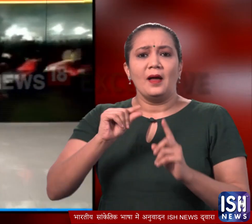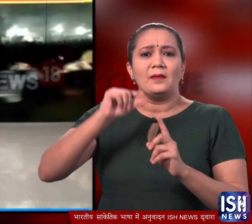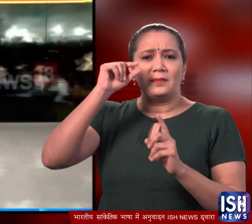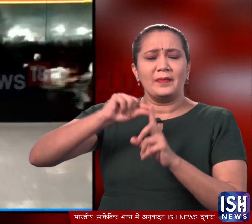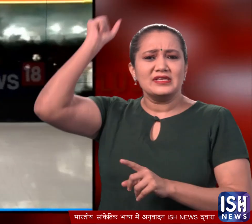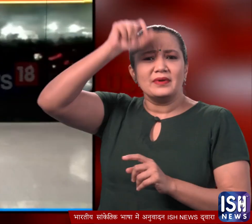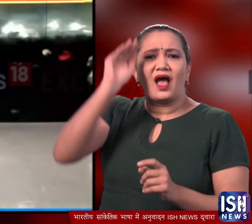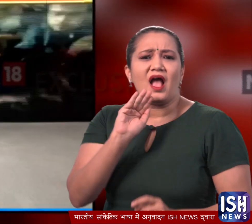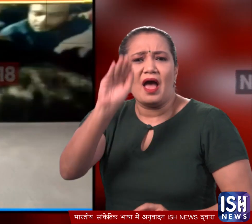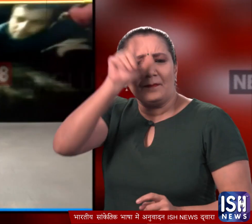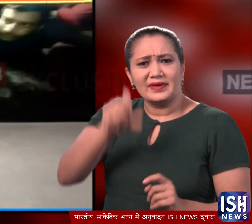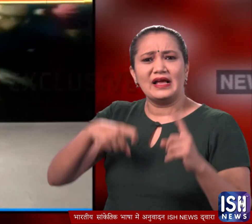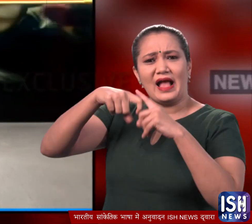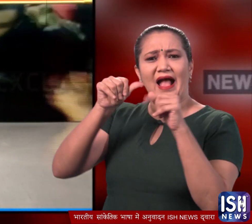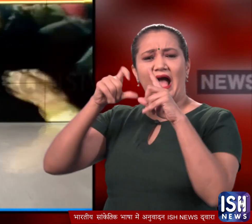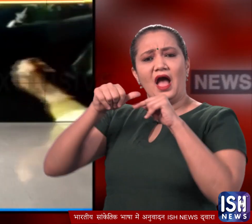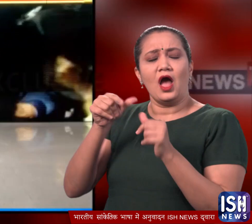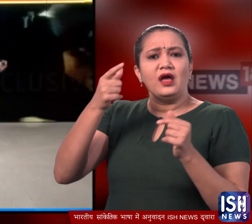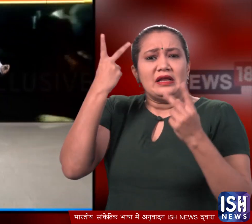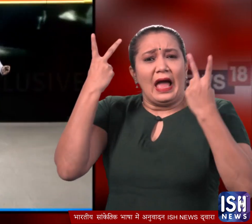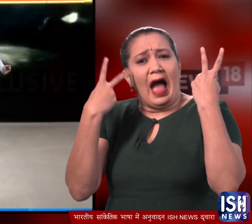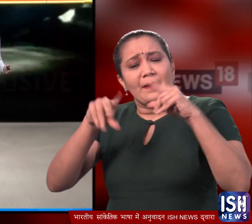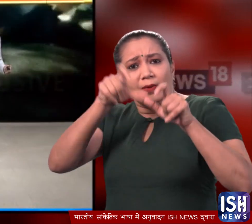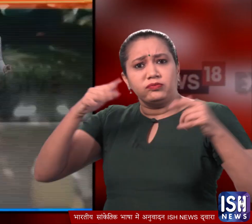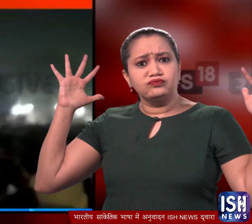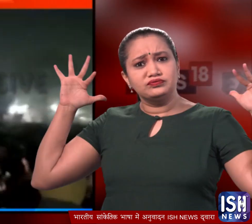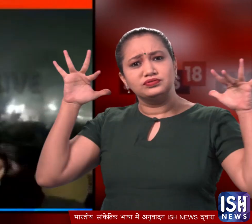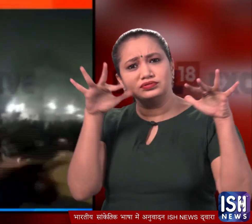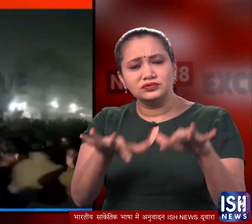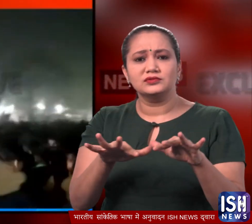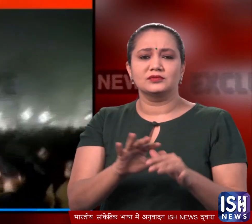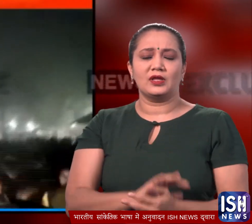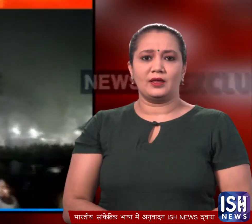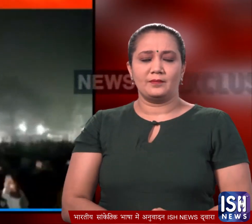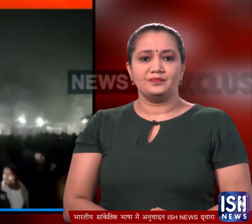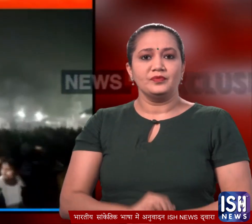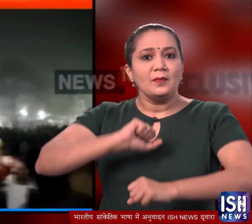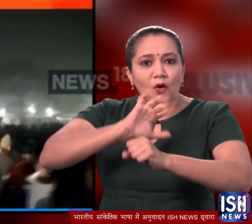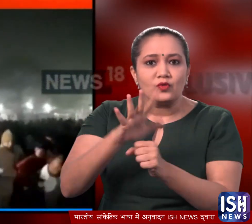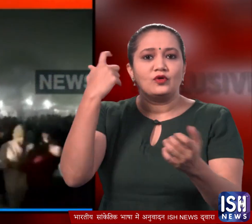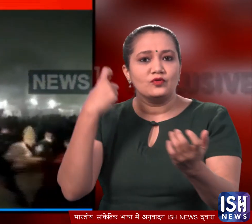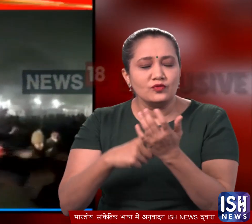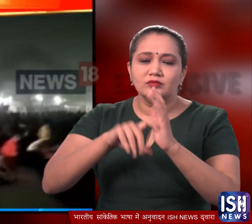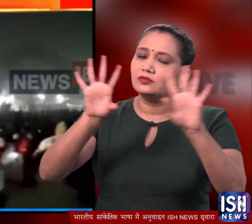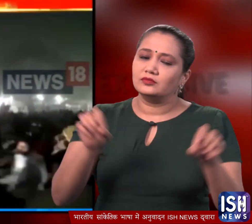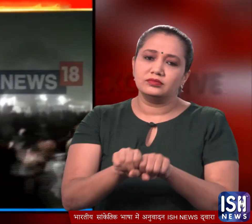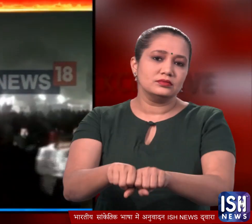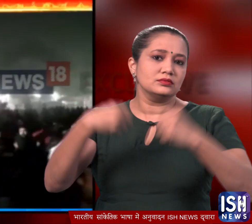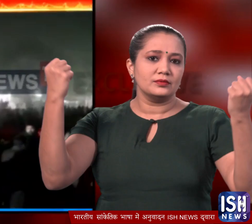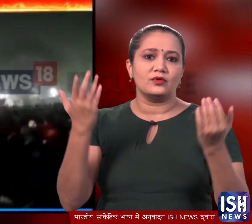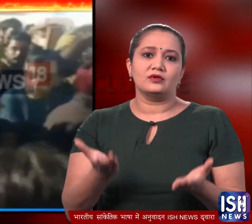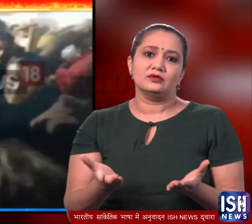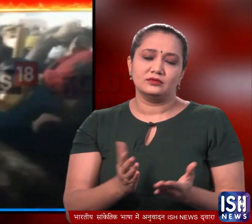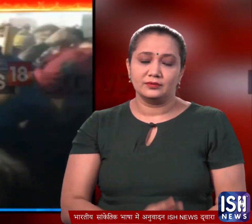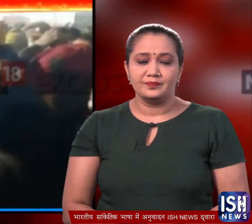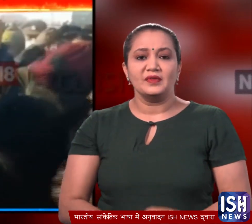गायक काका को सुनने के लिए उम्मीद से ज्यादा भीड़ उमड़ पड़ी, जिसने कोरोना से बचाव के नियमों की पूरी तरह